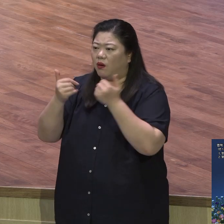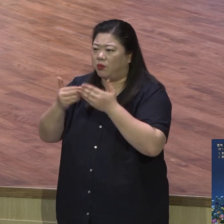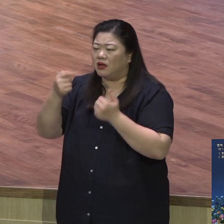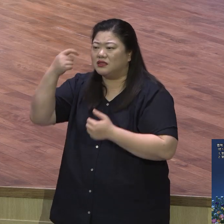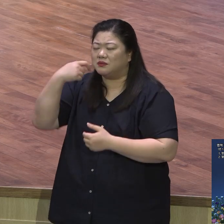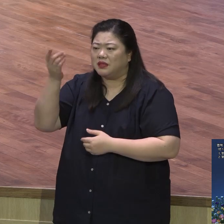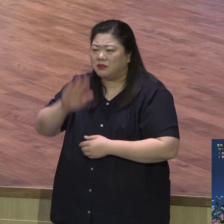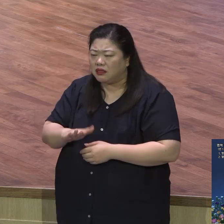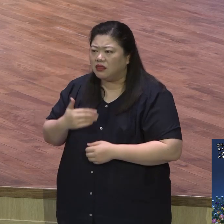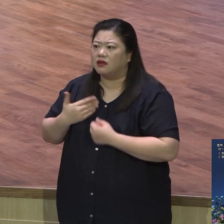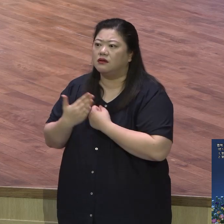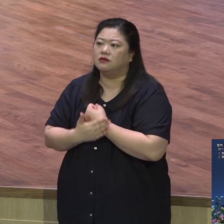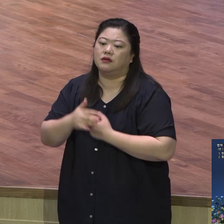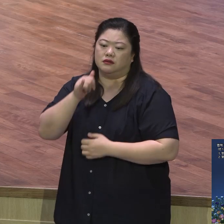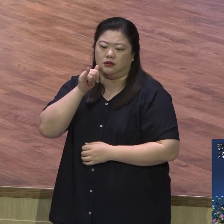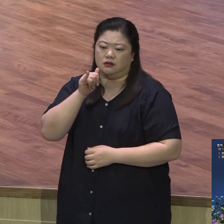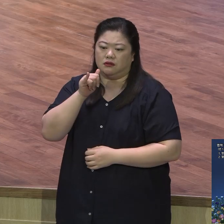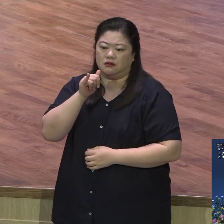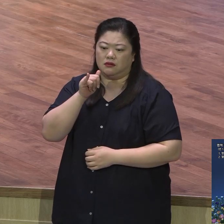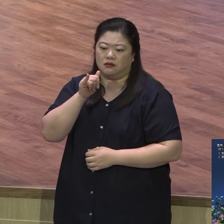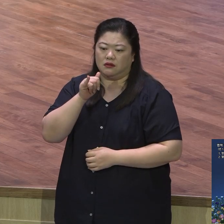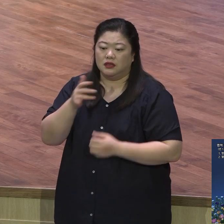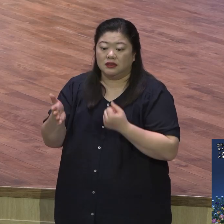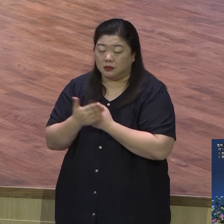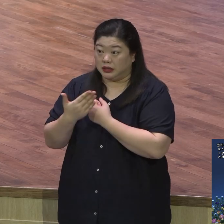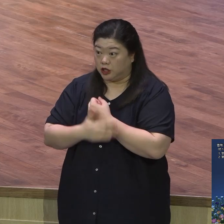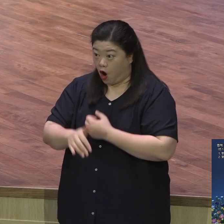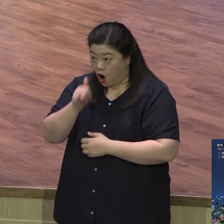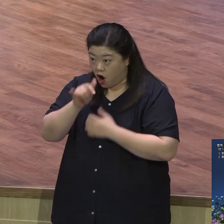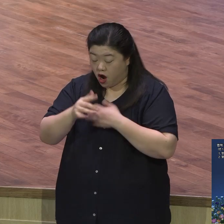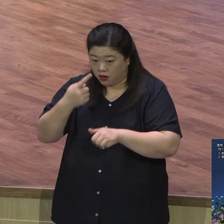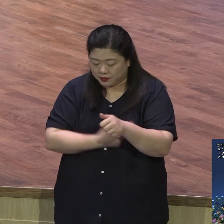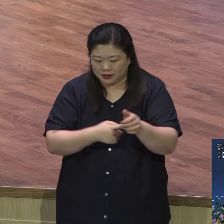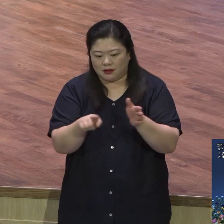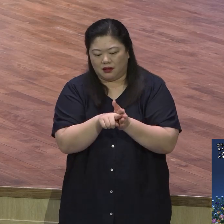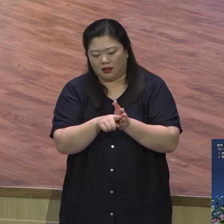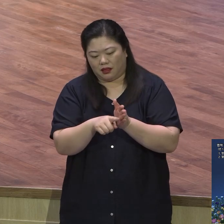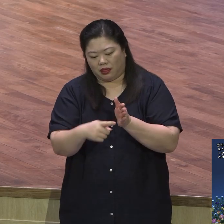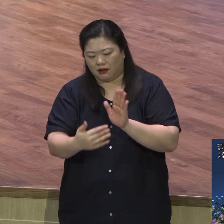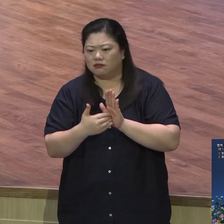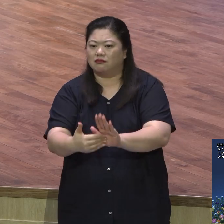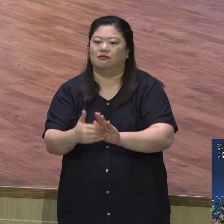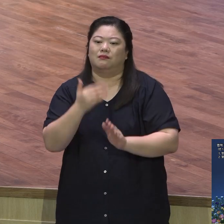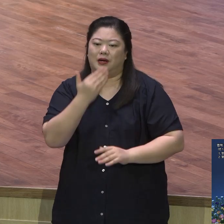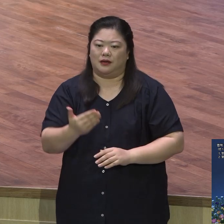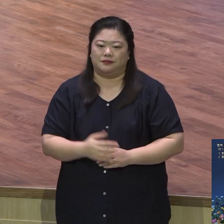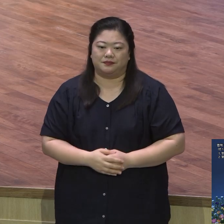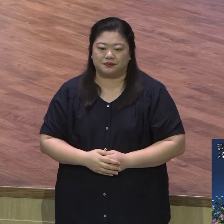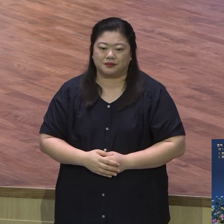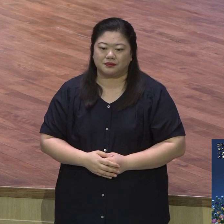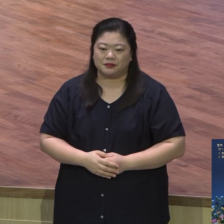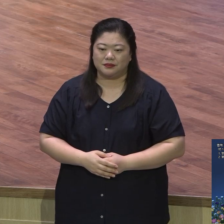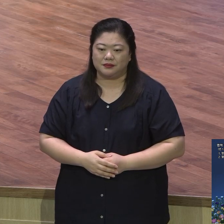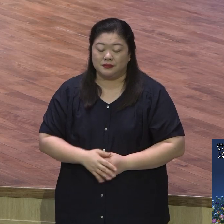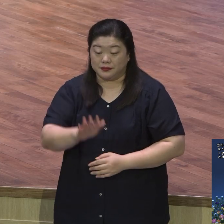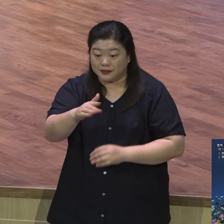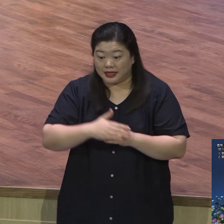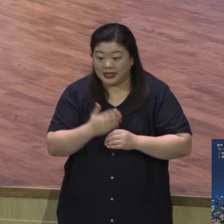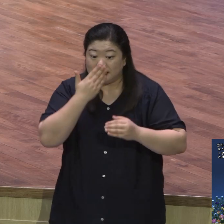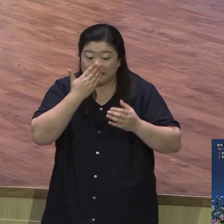이렇게 영적 군사로서 흔들리지 않는 신앙생활을 위해서 중요한 것이 예배인데 이스라엘의 진영 배치를